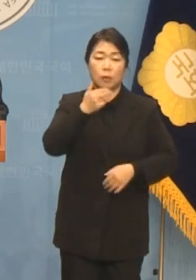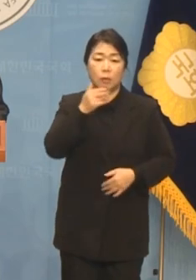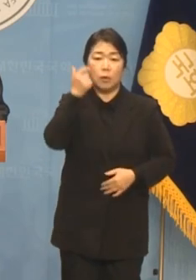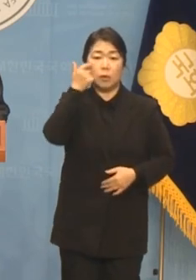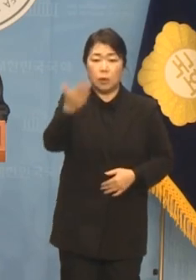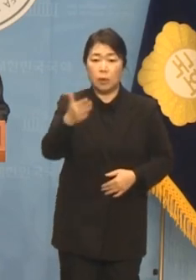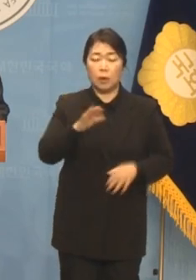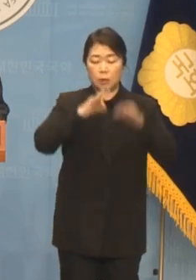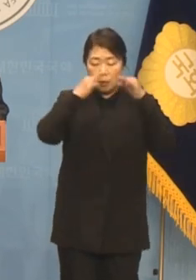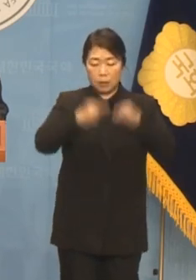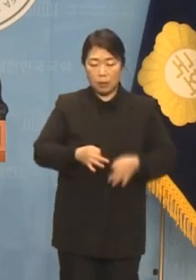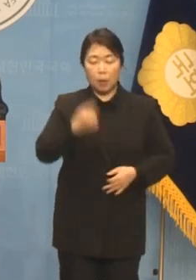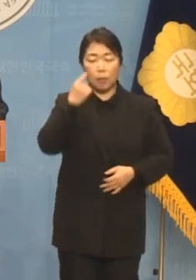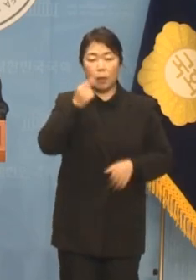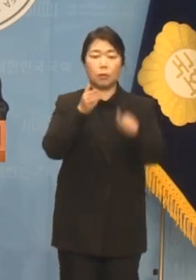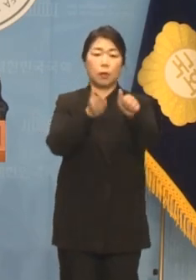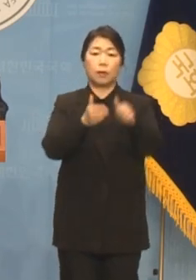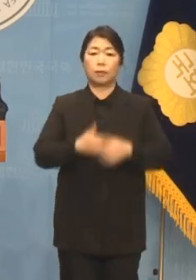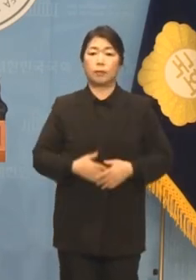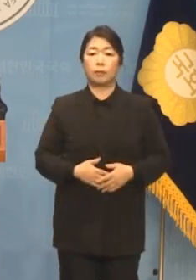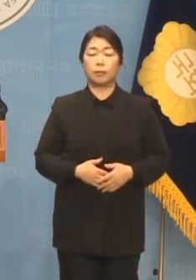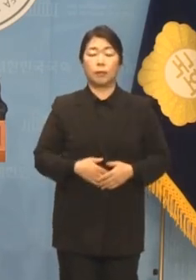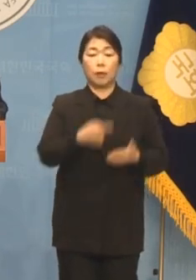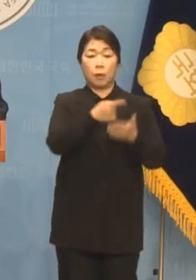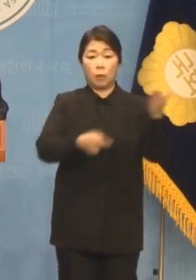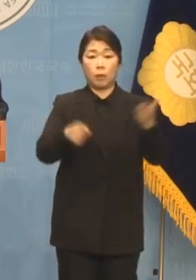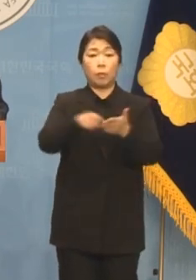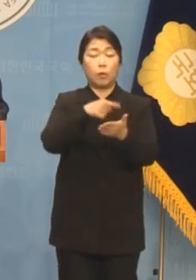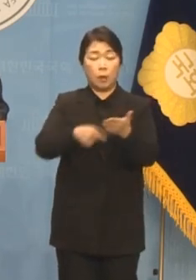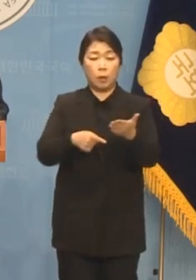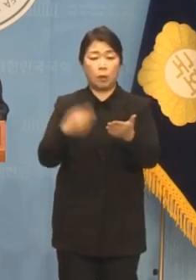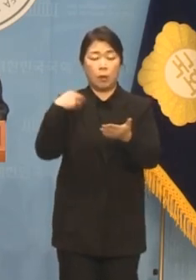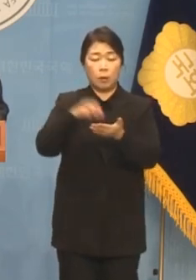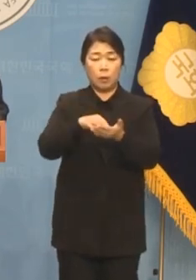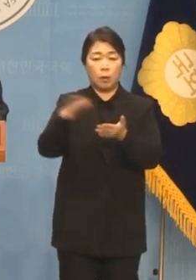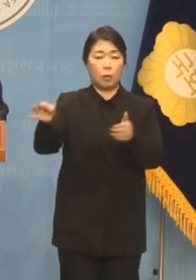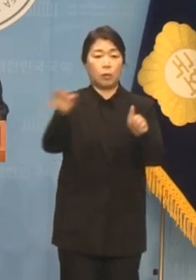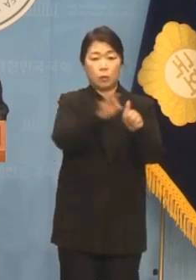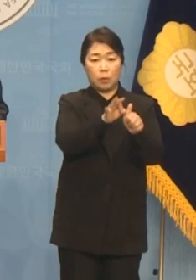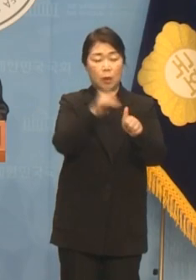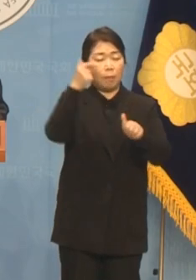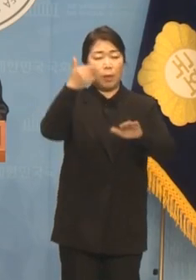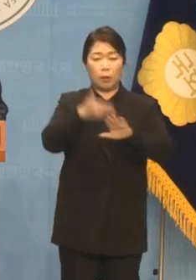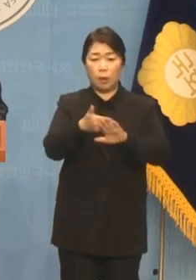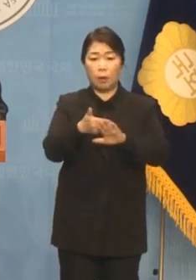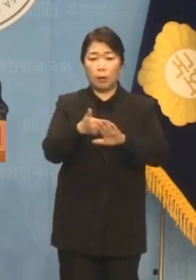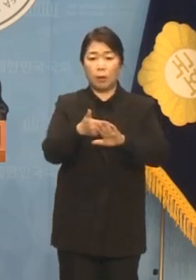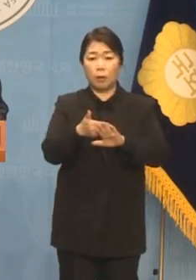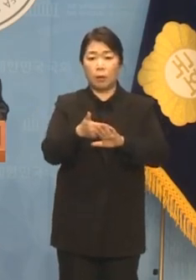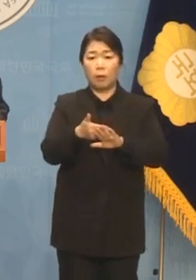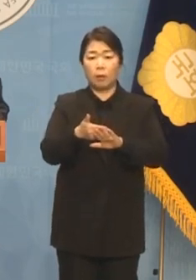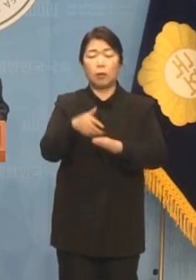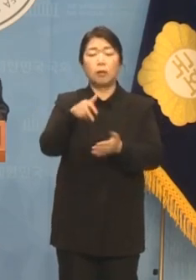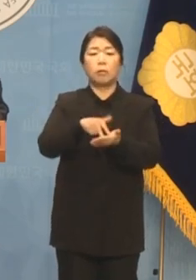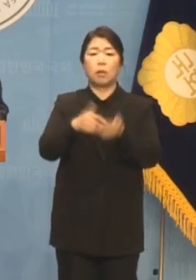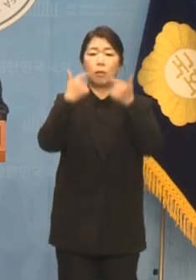스스로 되묻기 바랍니다 손실보상 소급적용 반대를 반 당론으로 정하고 거대 의석을